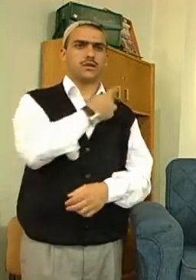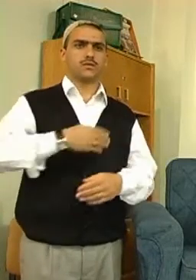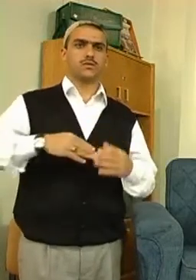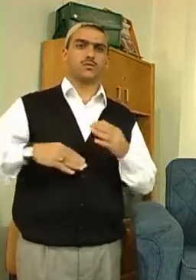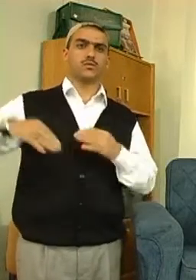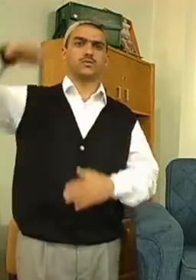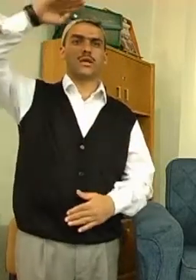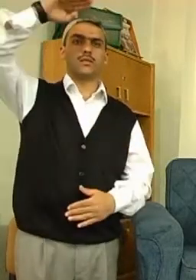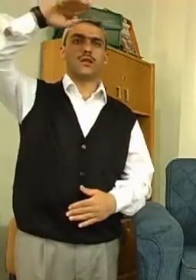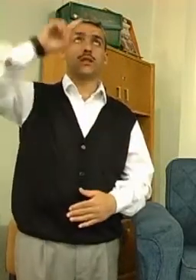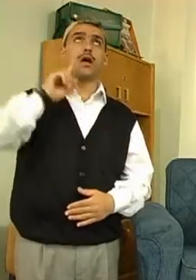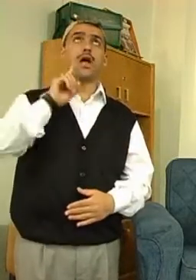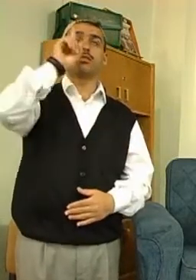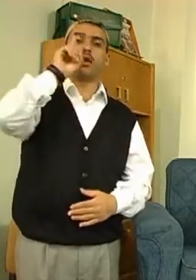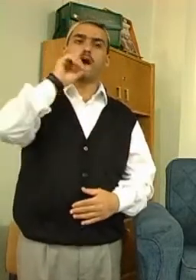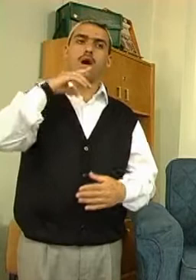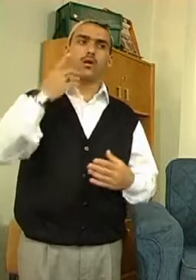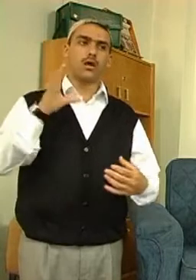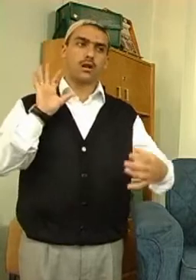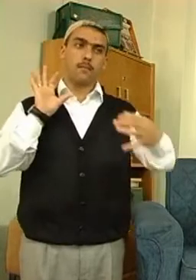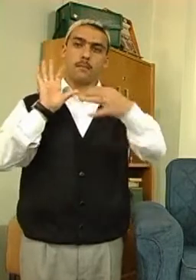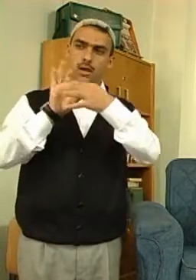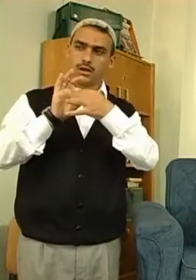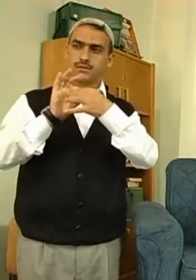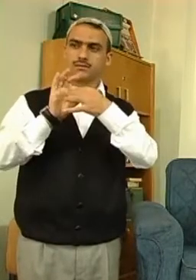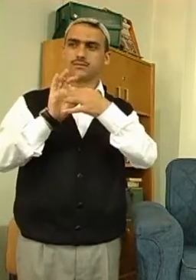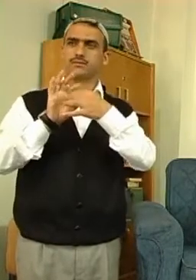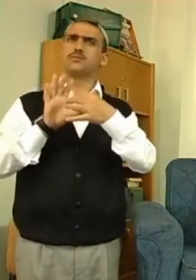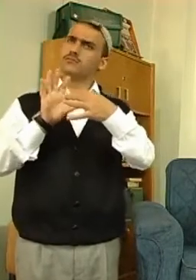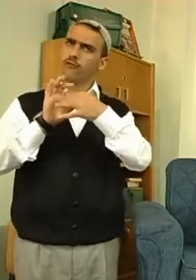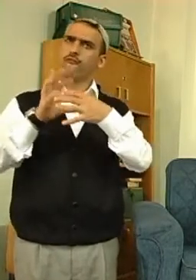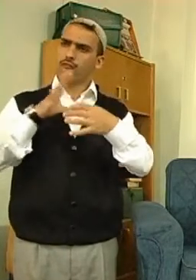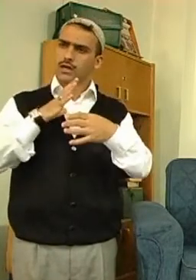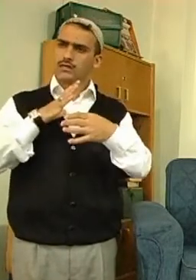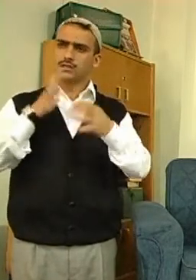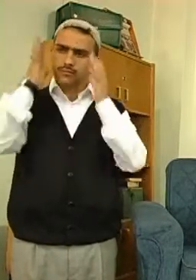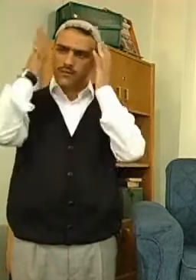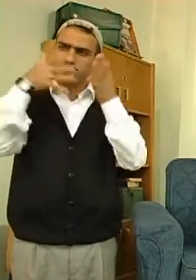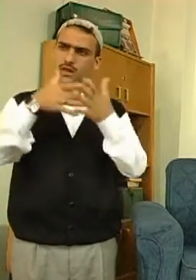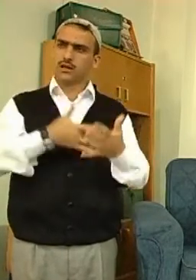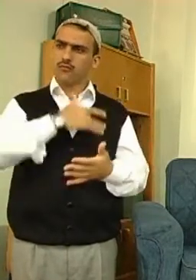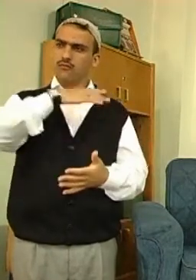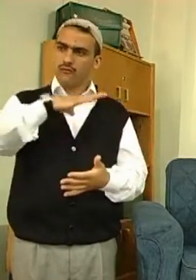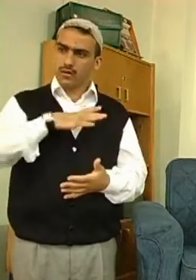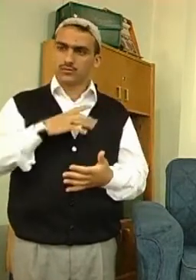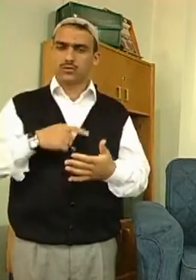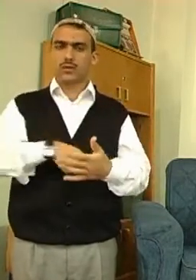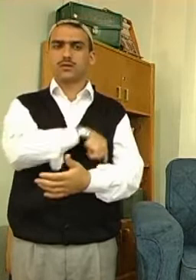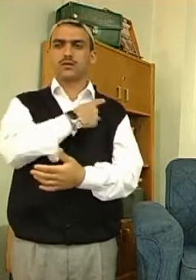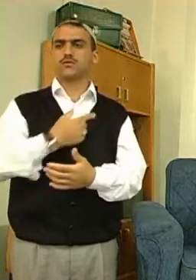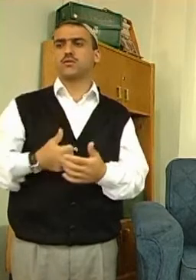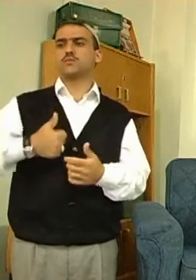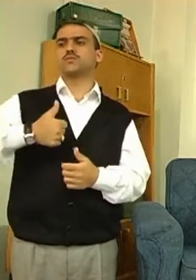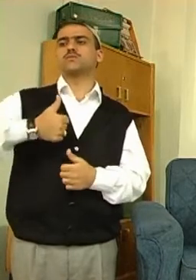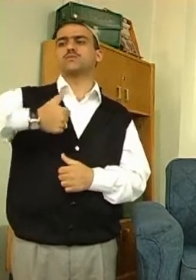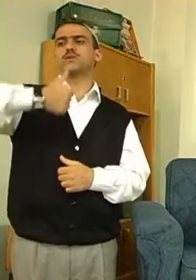İntisap. İşte böyle olan insan ahsen-i takvimde olmuş oluyor. Yani dersin tümünden bu çıkacak da. Tabii onu da birini